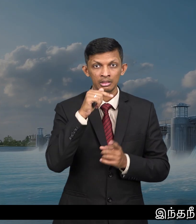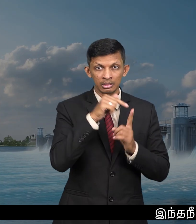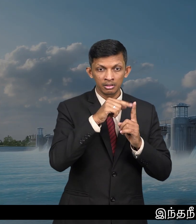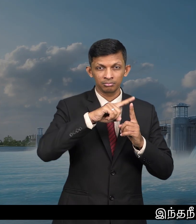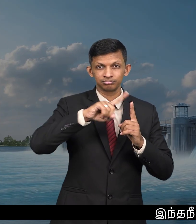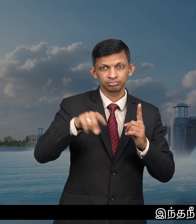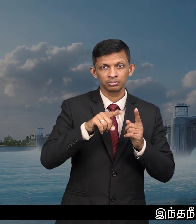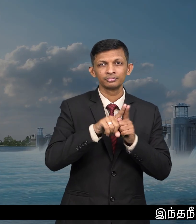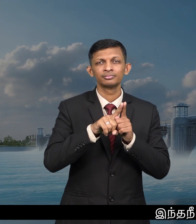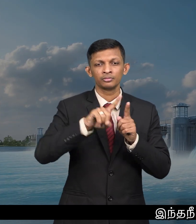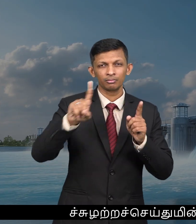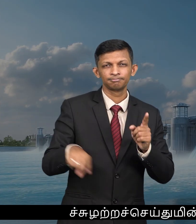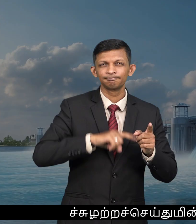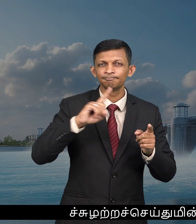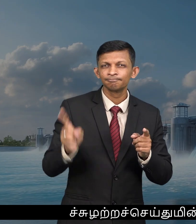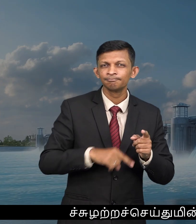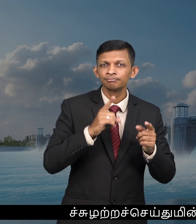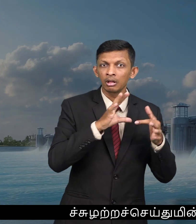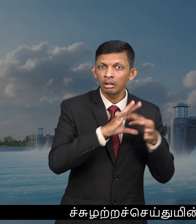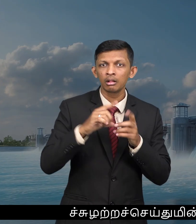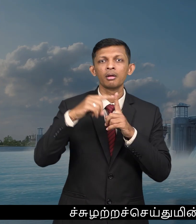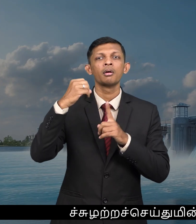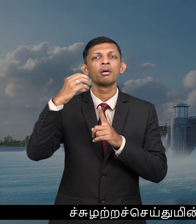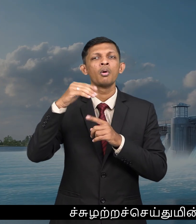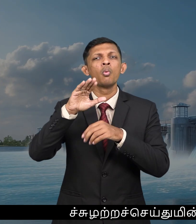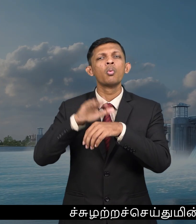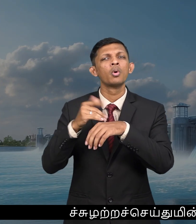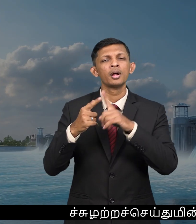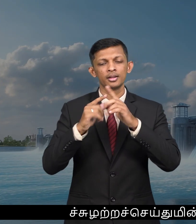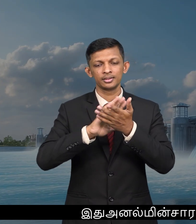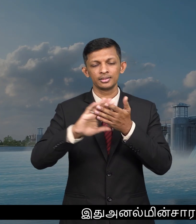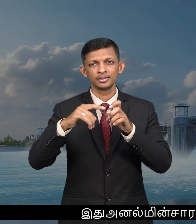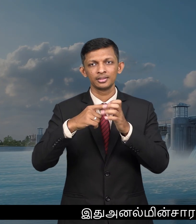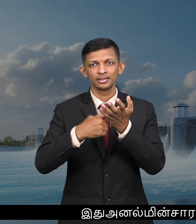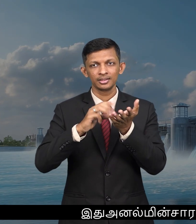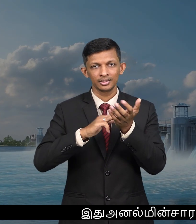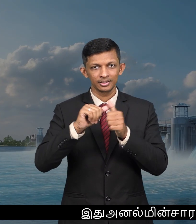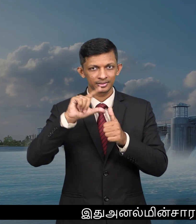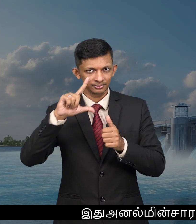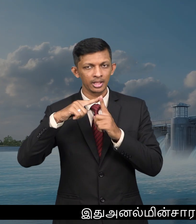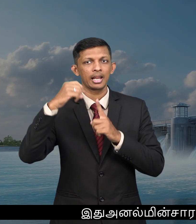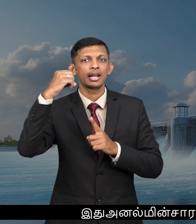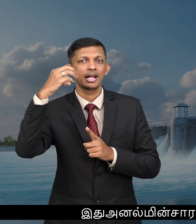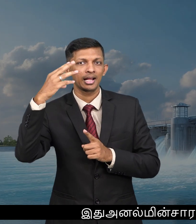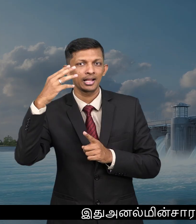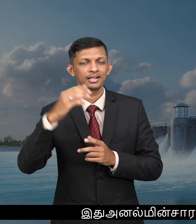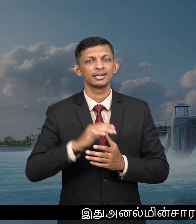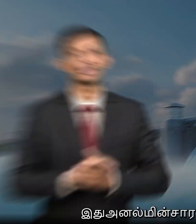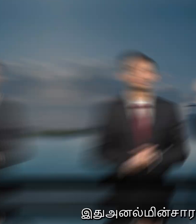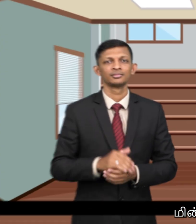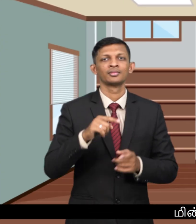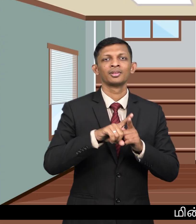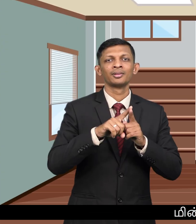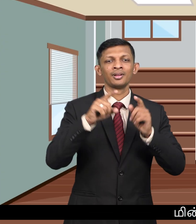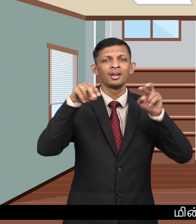இந்த நீராவி சுழலிகளை சுழற்றச் செய்து மின்சாரத்தை உற்பத்தி செய்கிறது. இது அனல் மின்சாரம் என்று